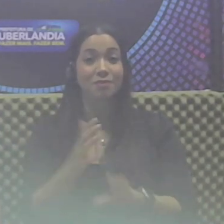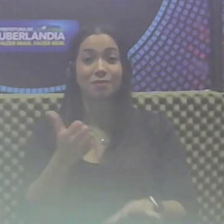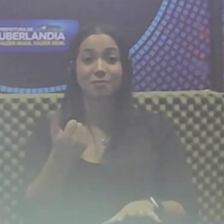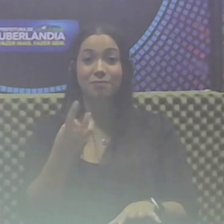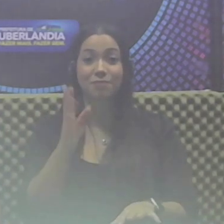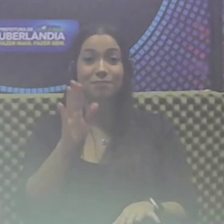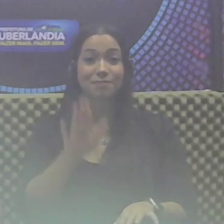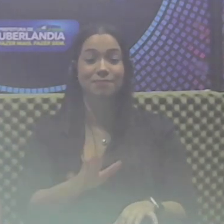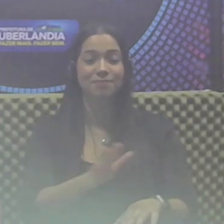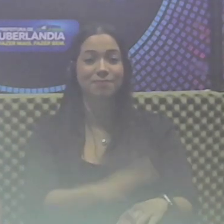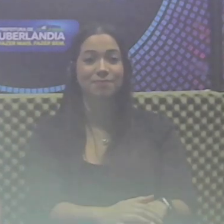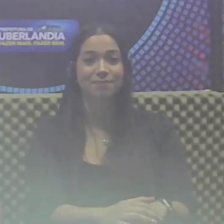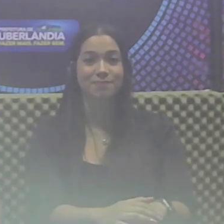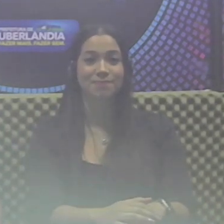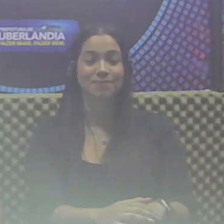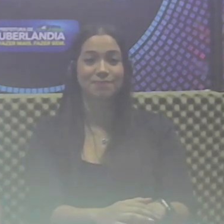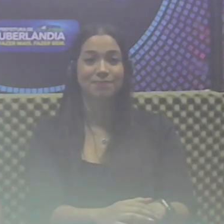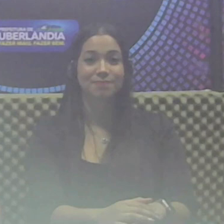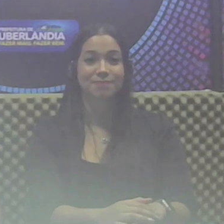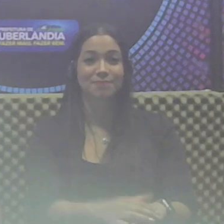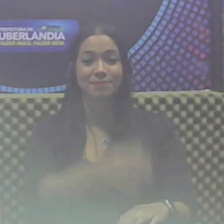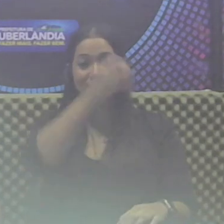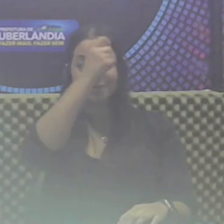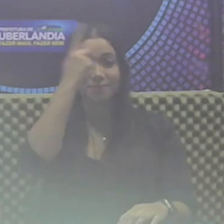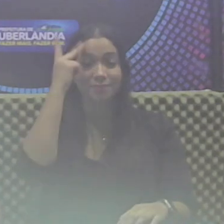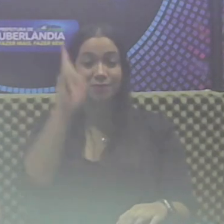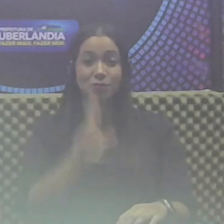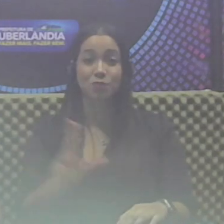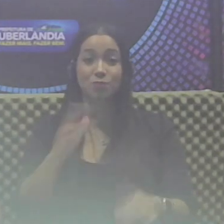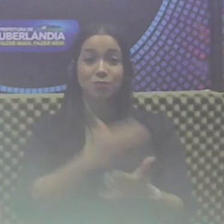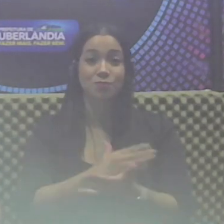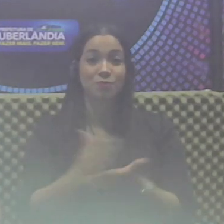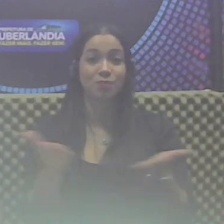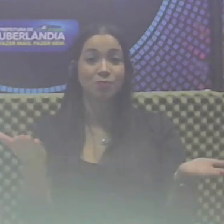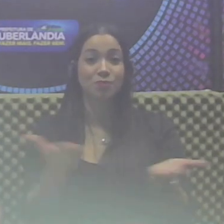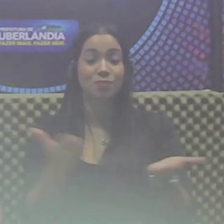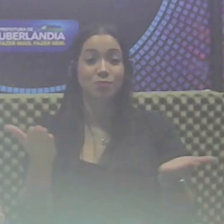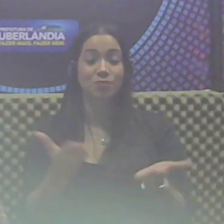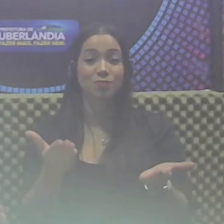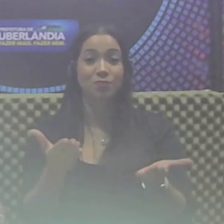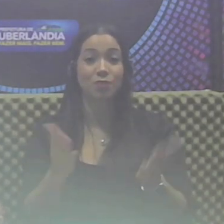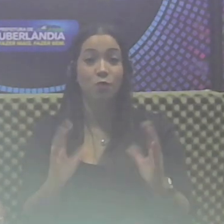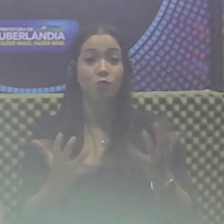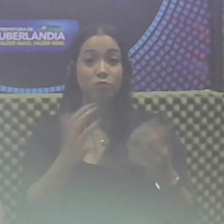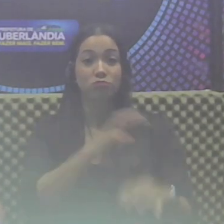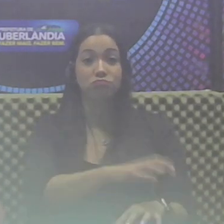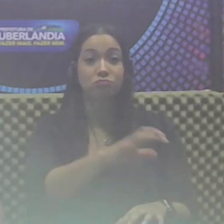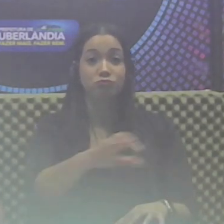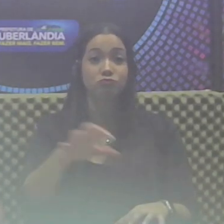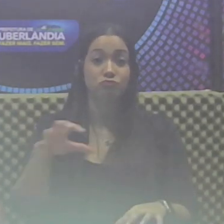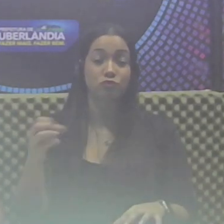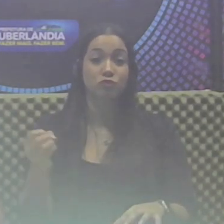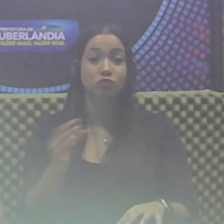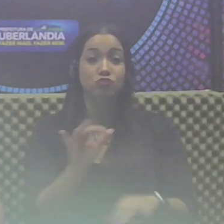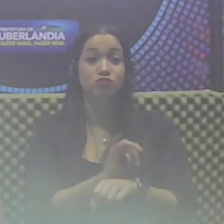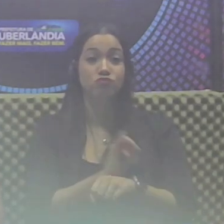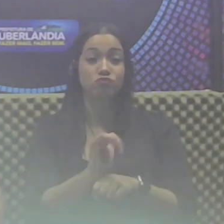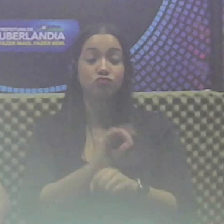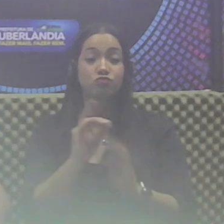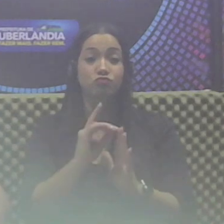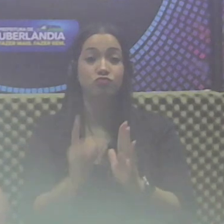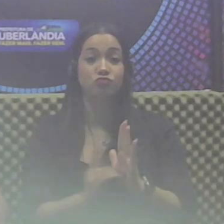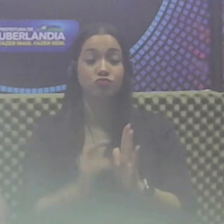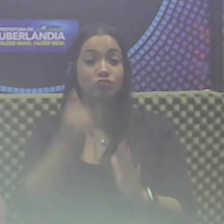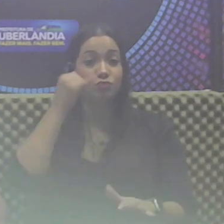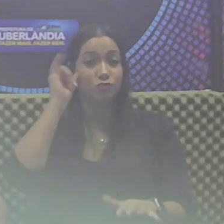tarde. A Prefeitura de Uberlândia inicia hoje o ciclo de fóruns regionais do novo Plano Diretor na Zona